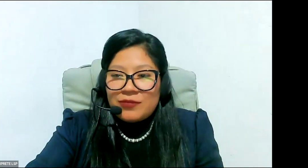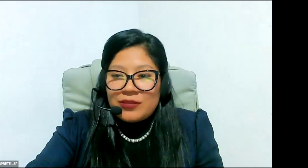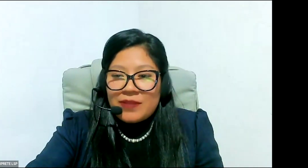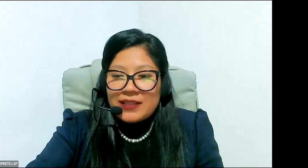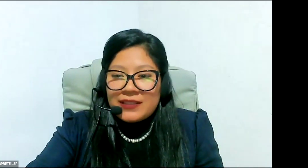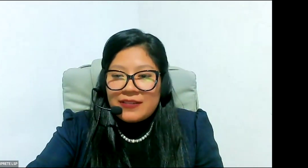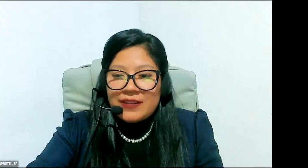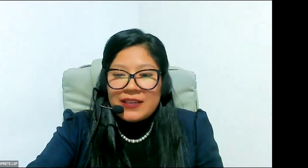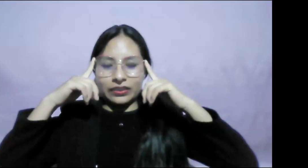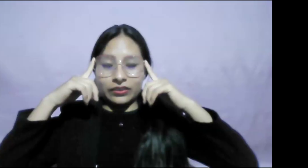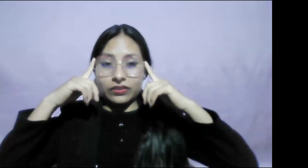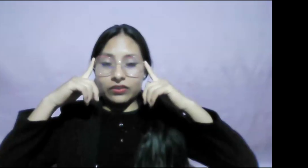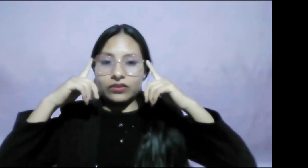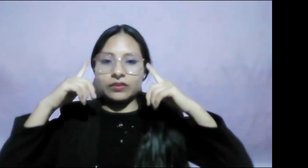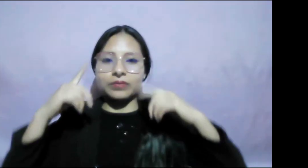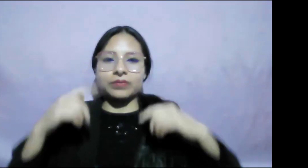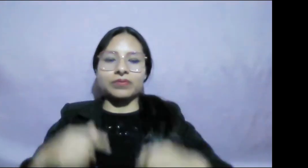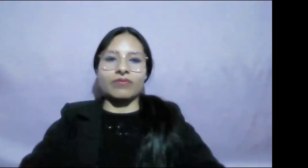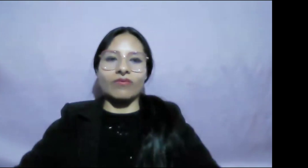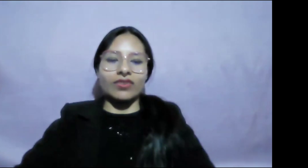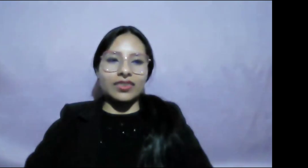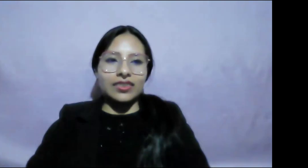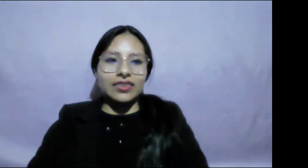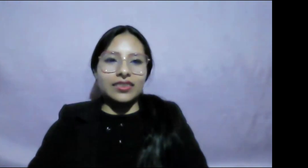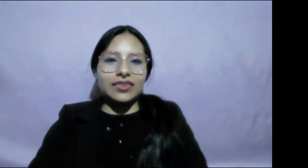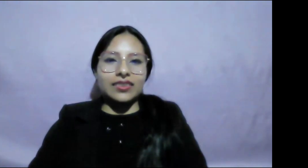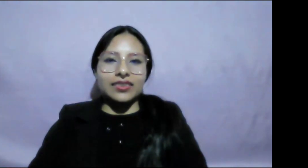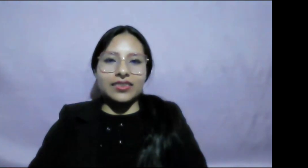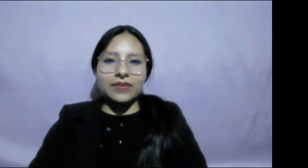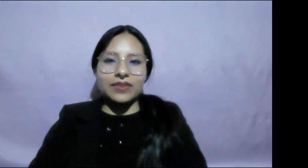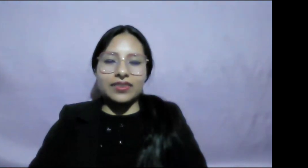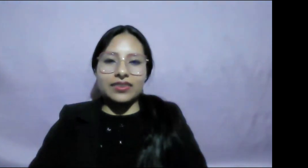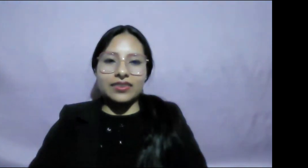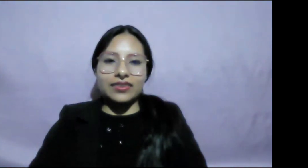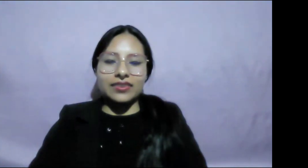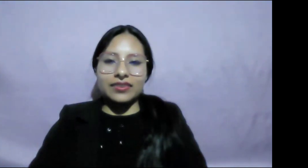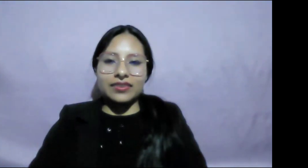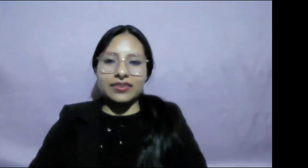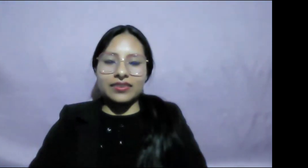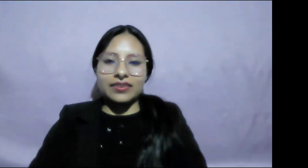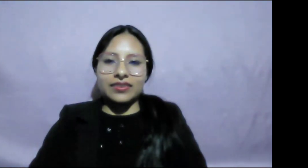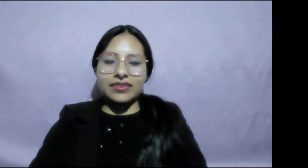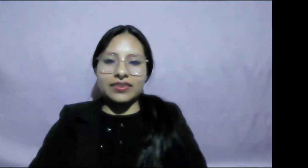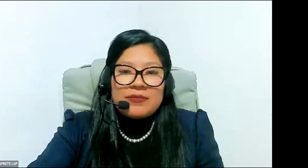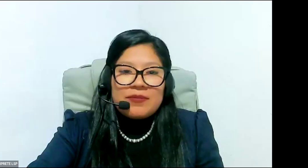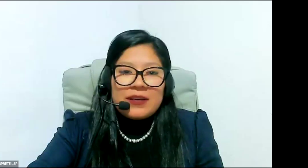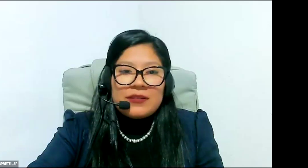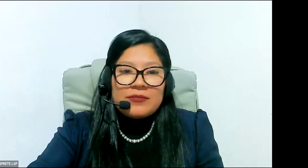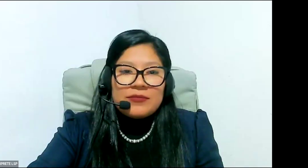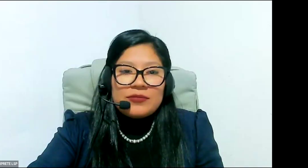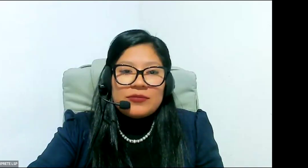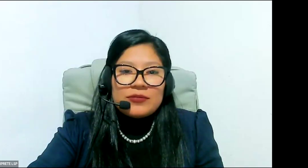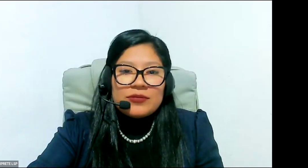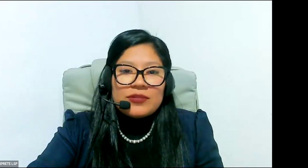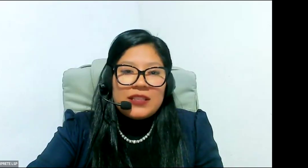un Dueto más a ver vamos con Tobías a ver alguien que no haya